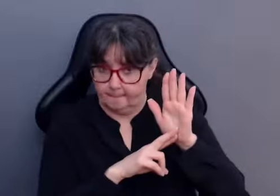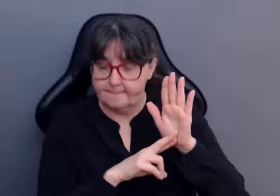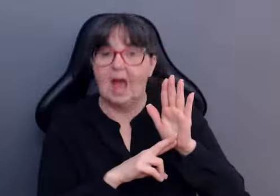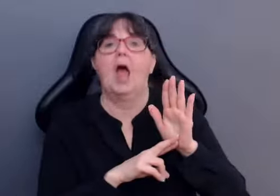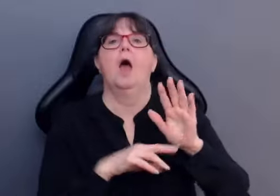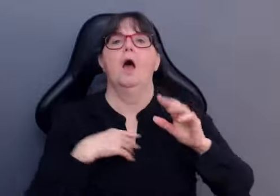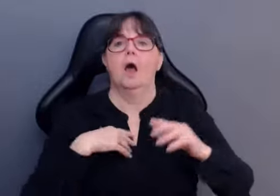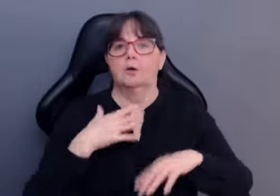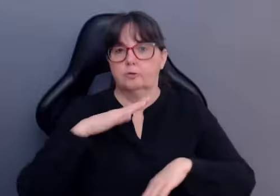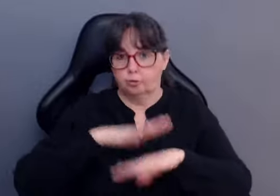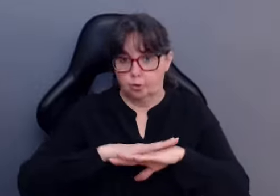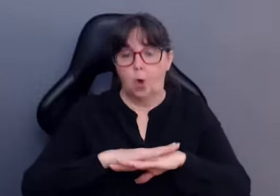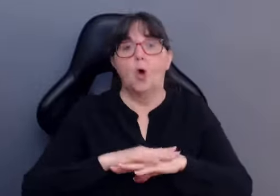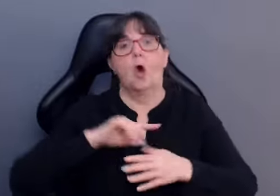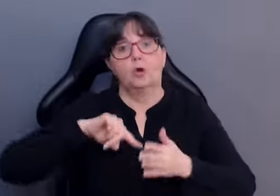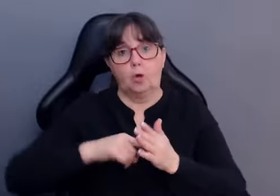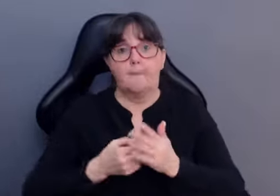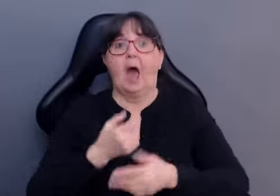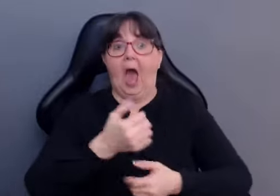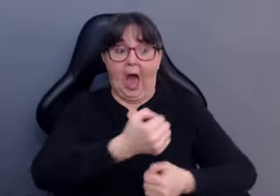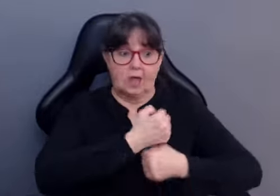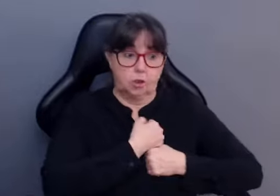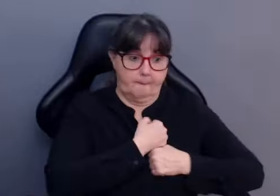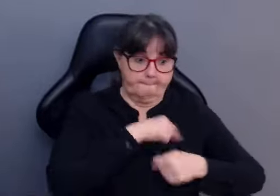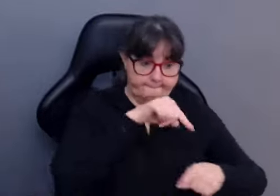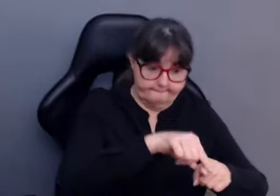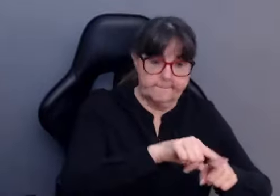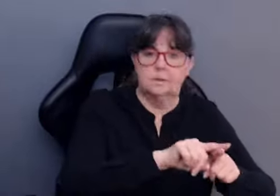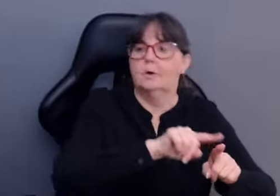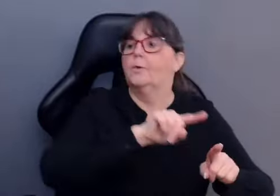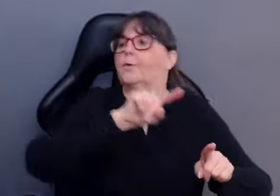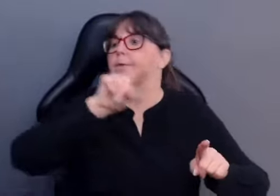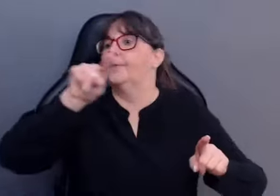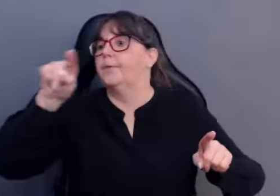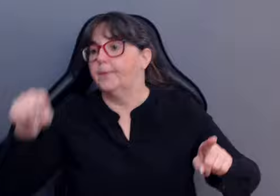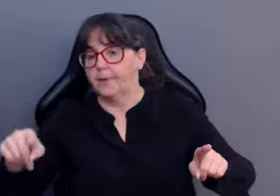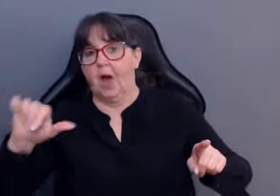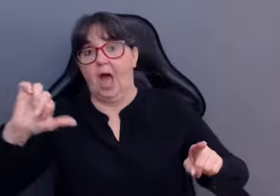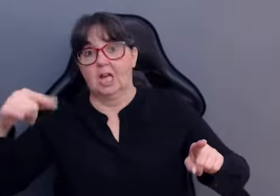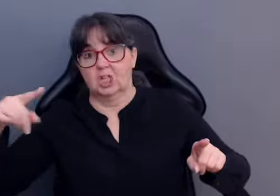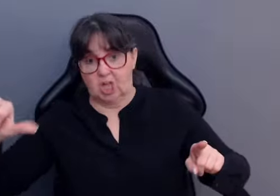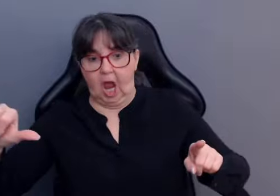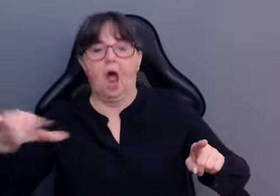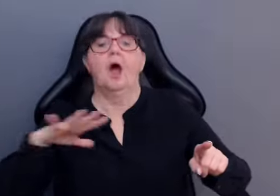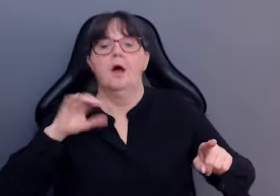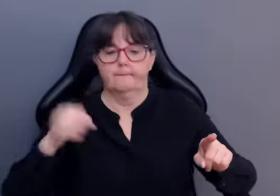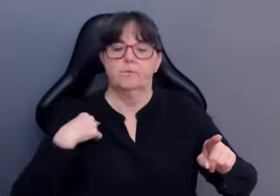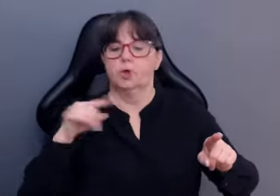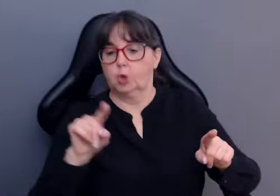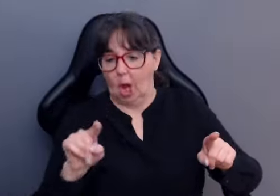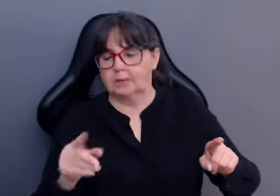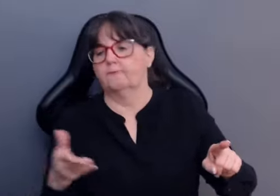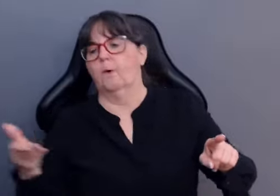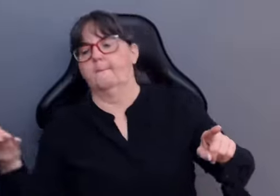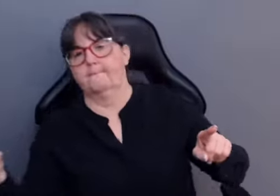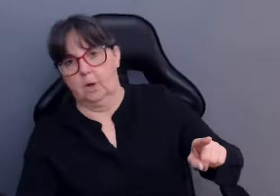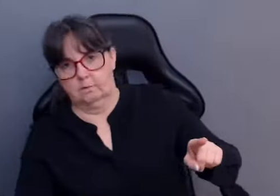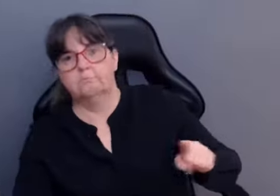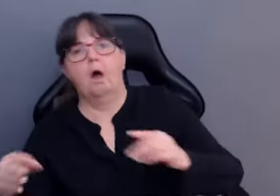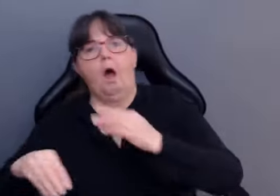en vigueur dès son adoption jusqu'à la prochaine assemblée annuelle. Les amendements